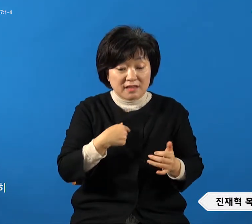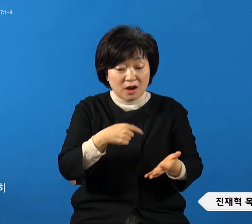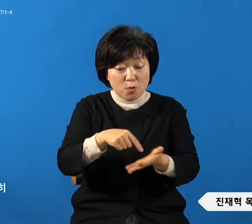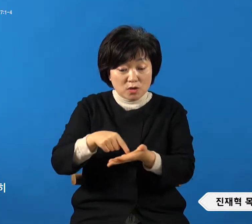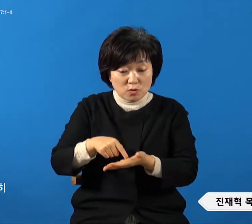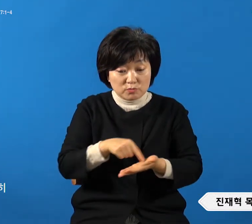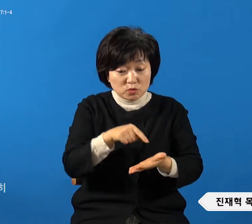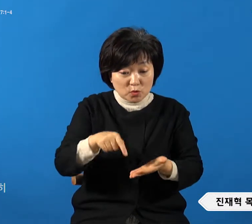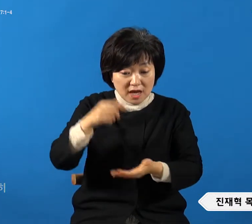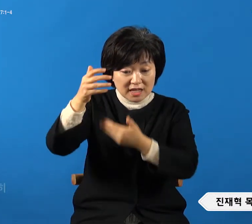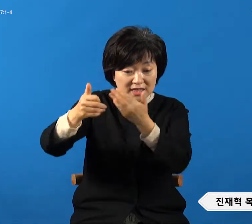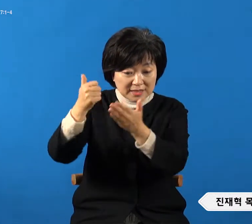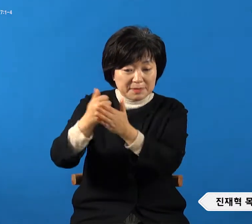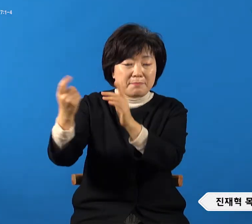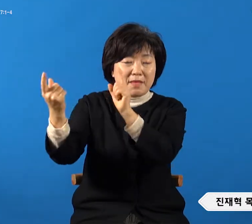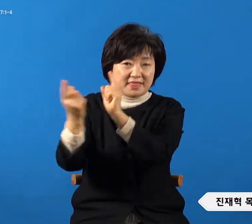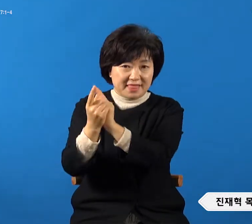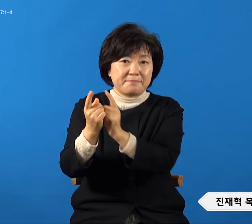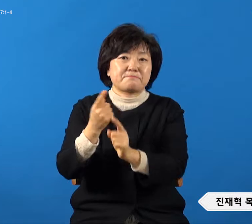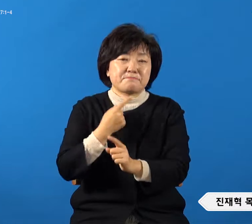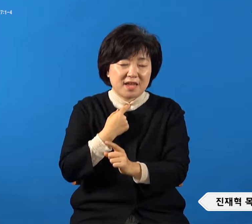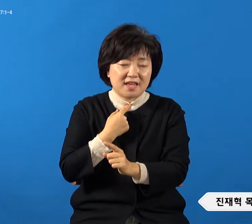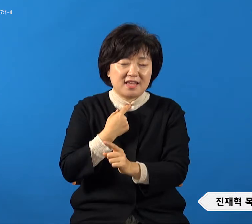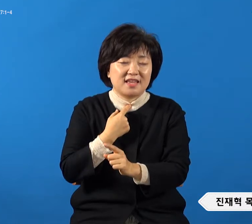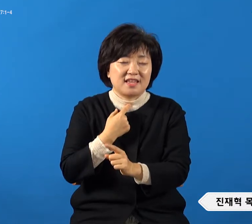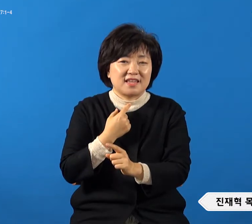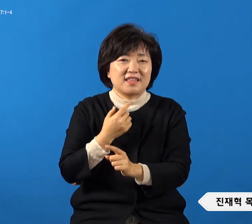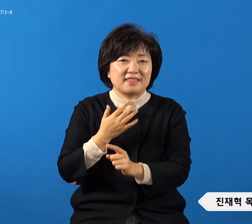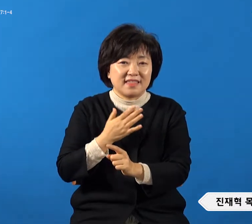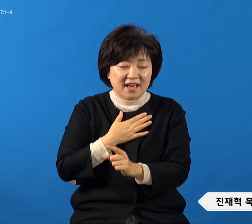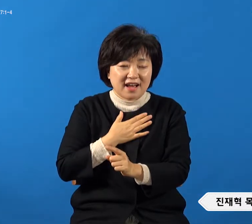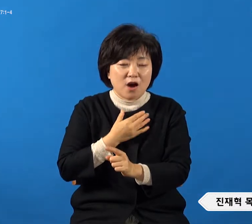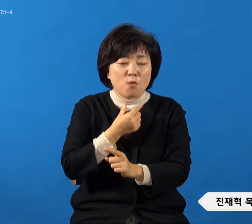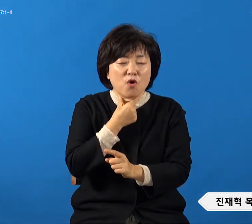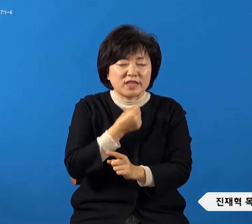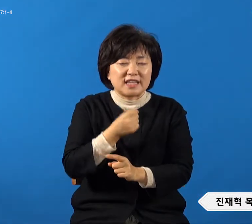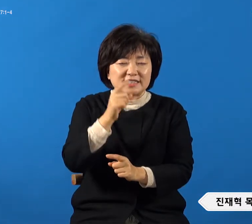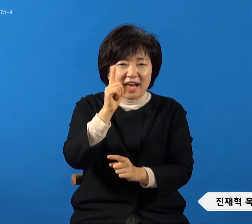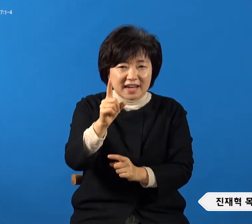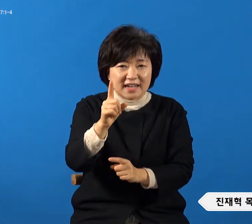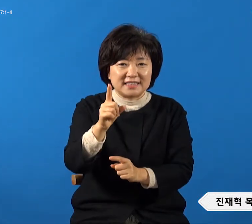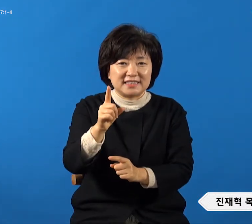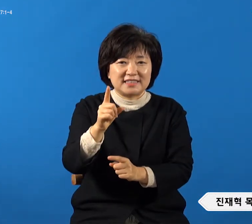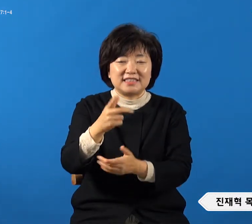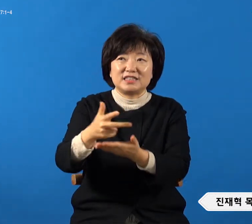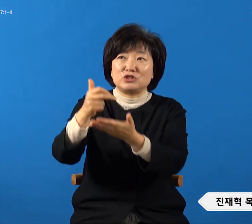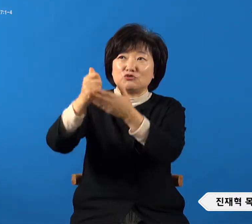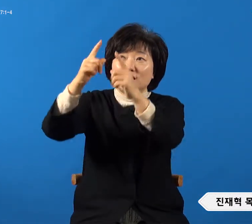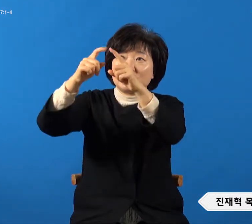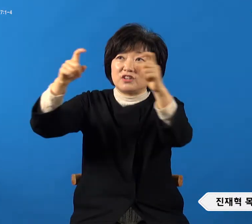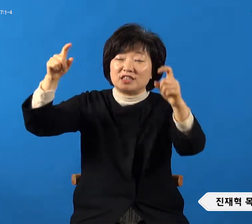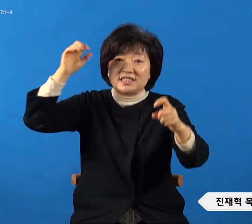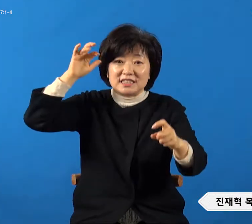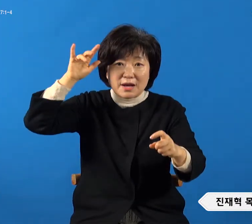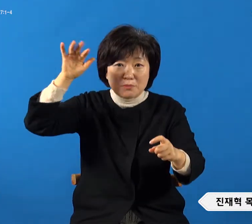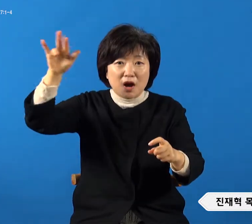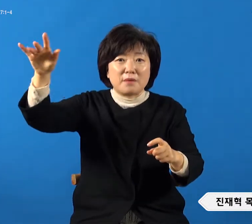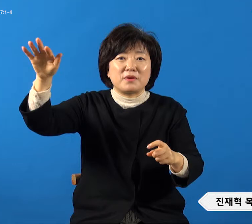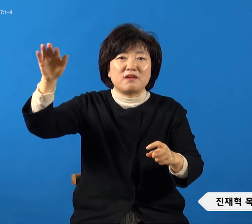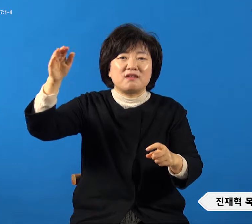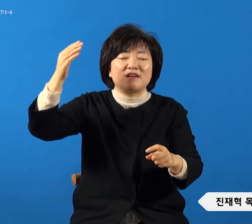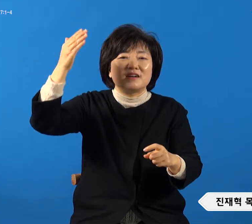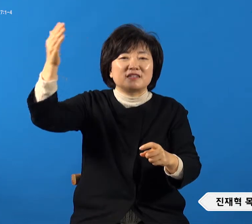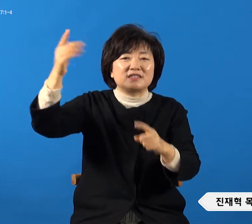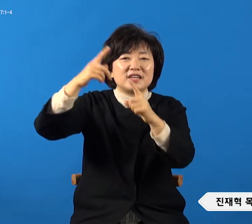외로움 가운데 하나님을 만났습니다. 그는 고백합니다. 내가 원하는 한 가지 일, 그의 전을 사모하며